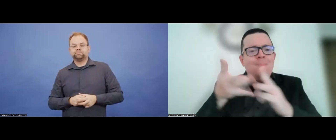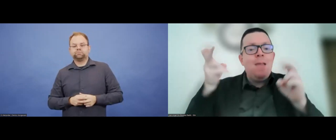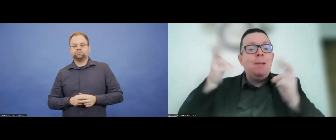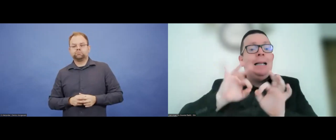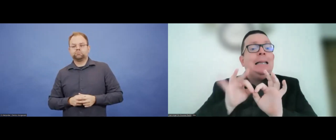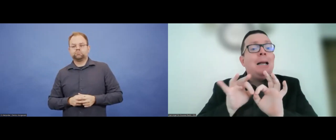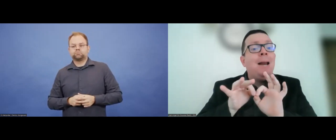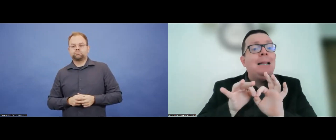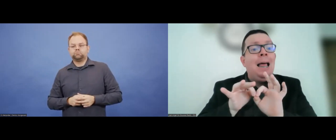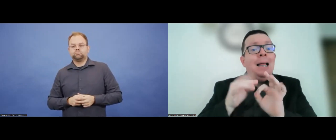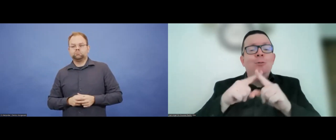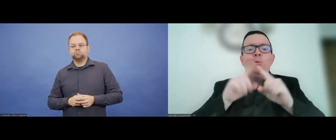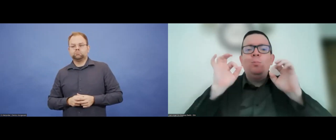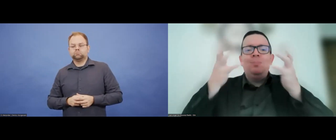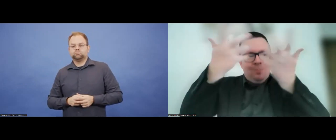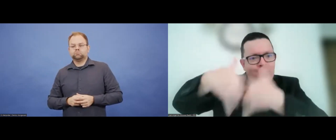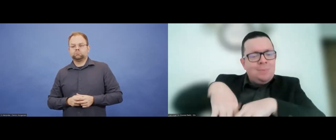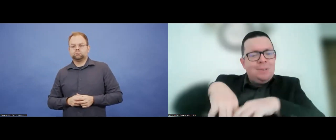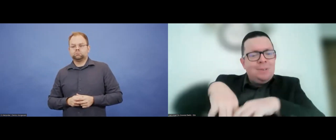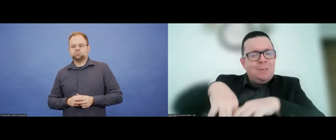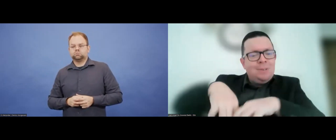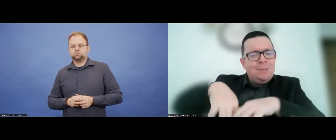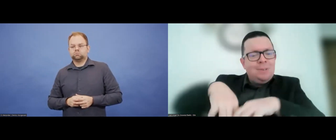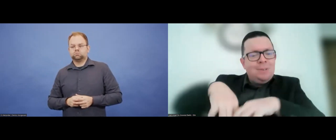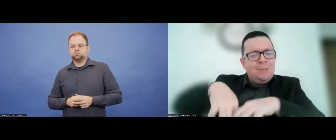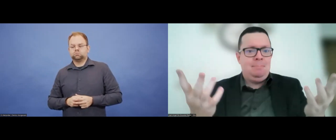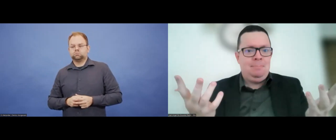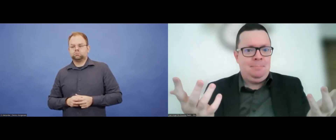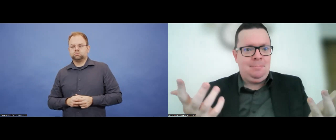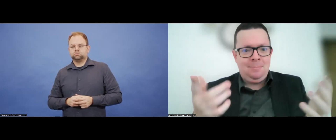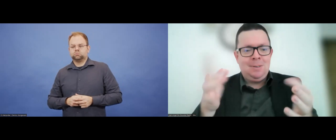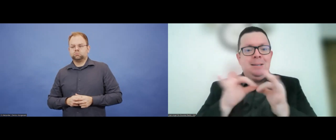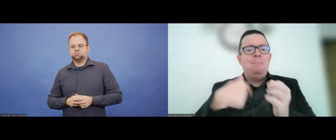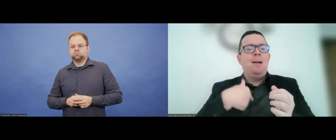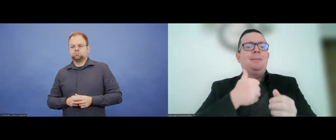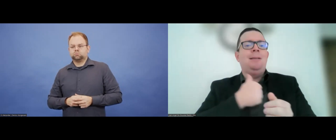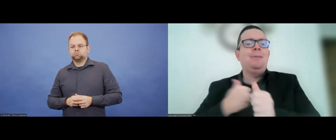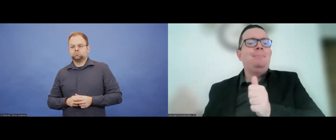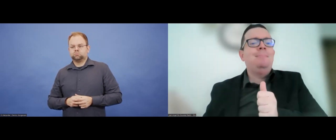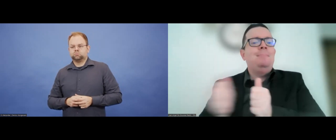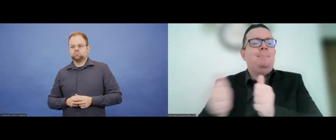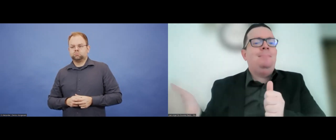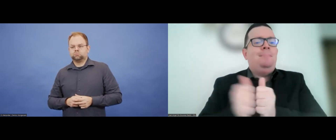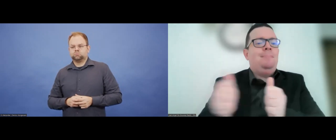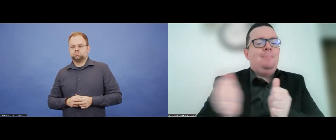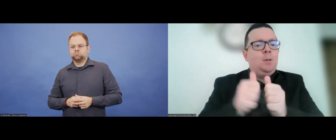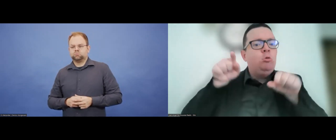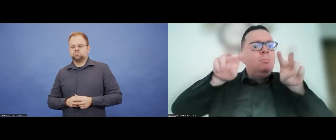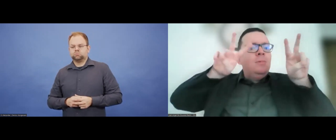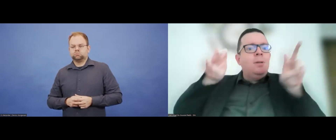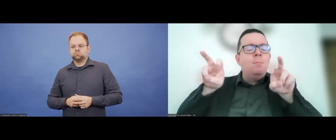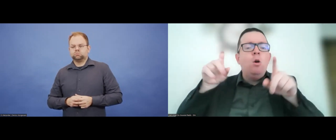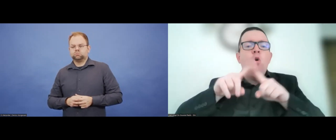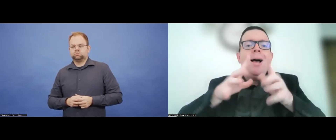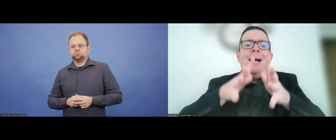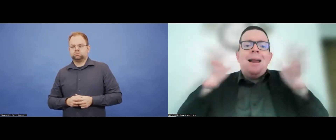a todos los stakeholders, poder trabajar también en diferentes espacios. Sin embargo, para mí